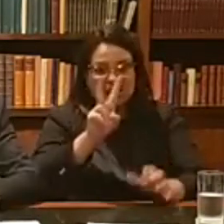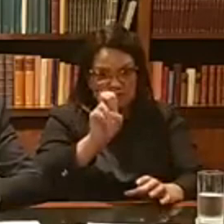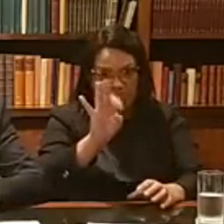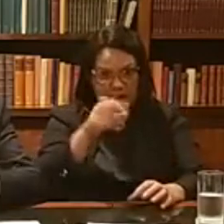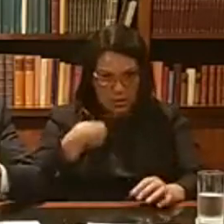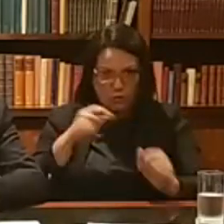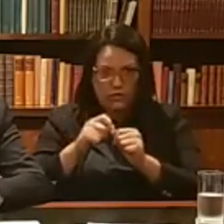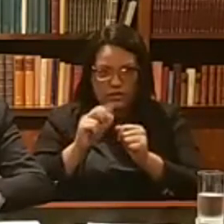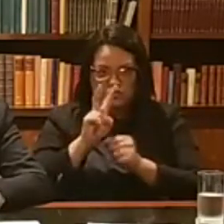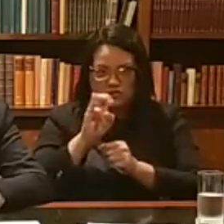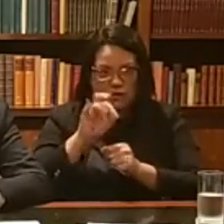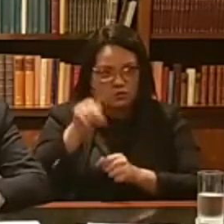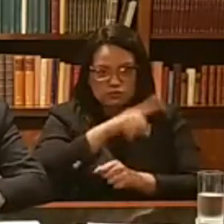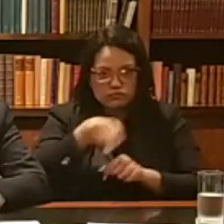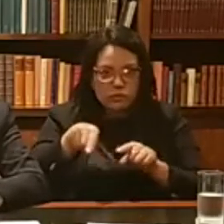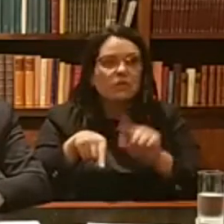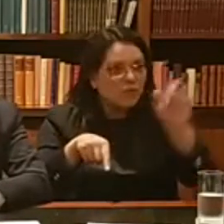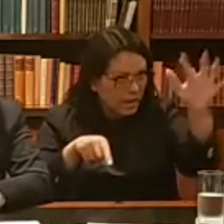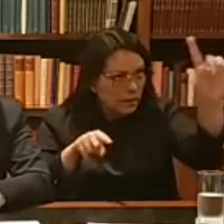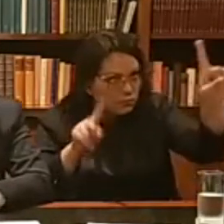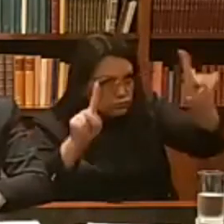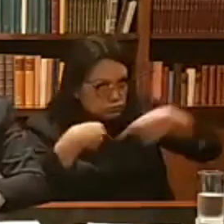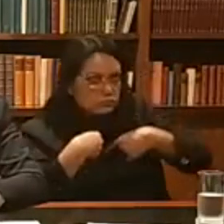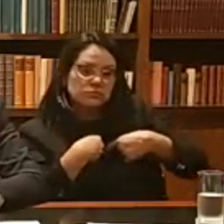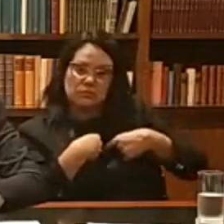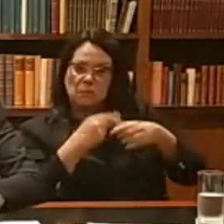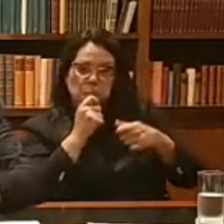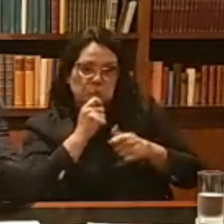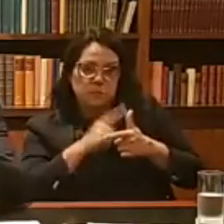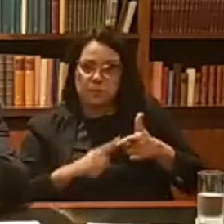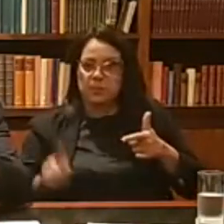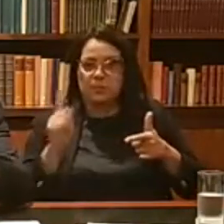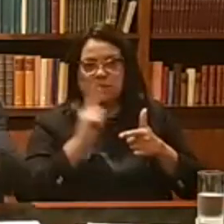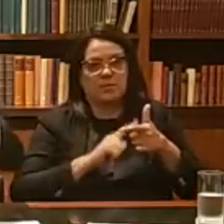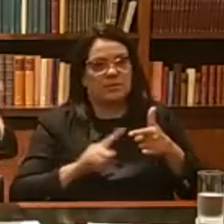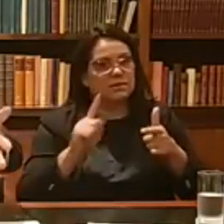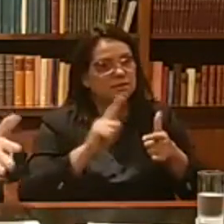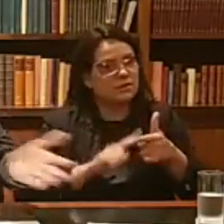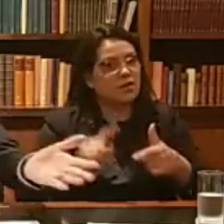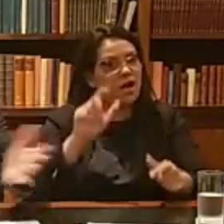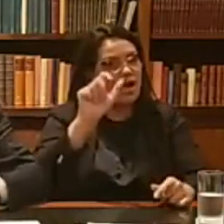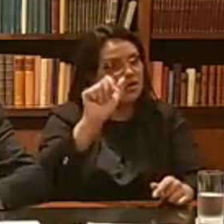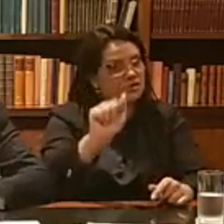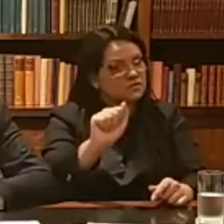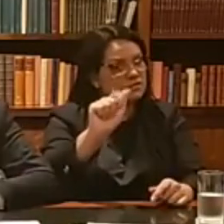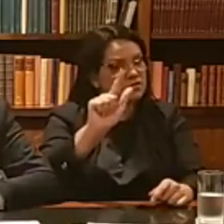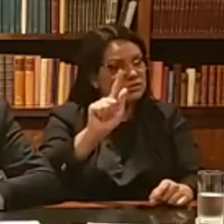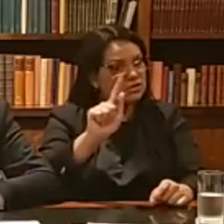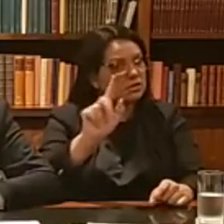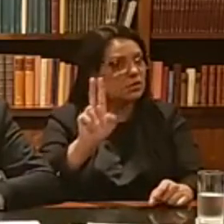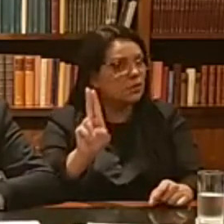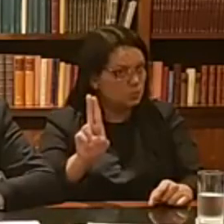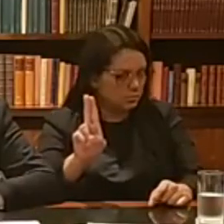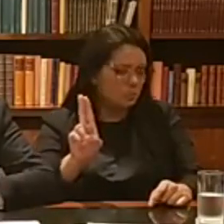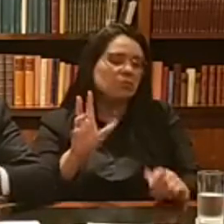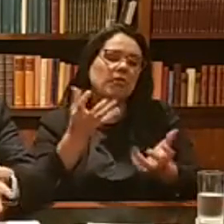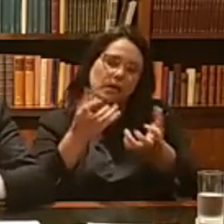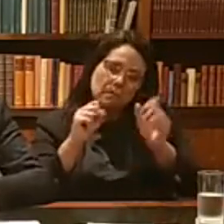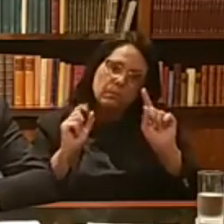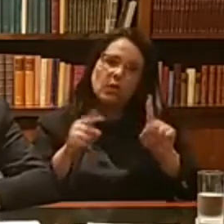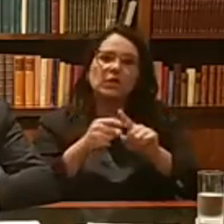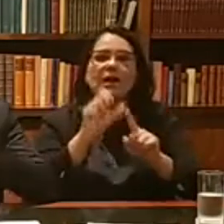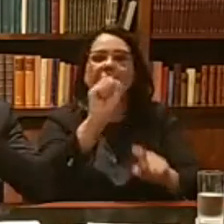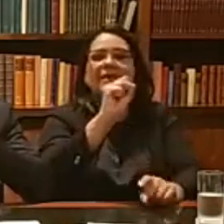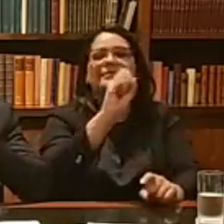o veto, sem problema nenhum. Daí, a Advocacia Geral da União vai entrar, com toda certeza, com uma ação direta constitucional no